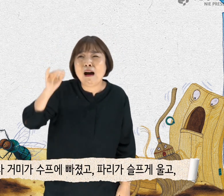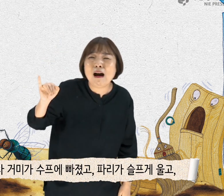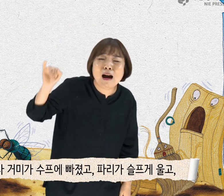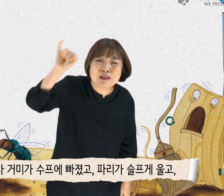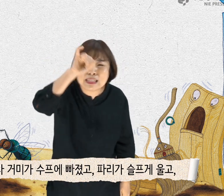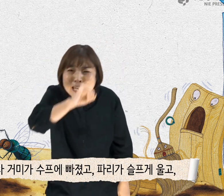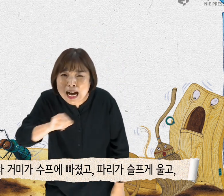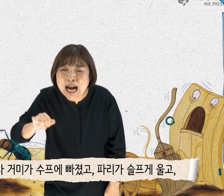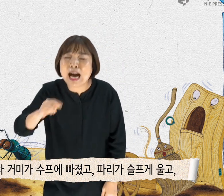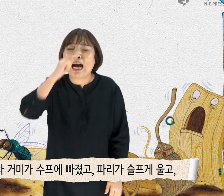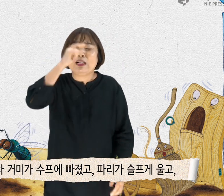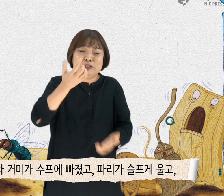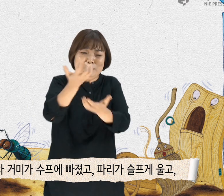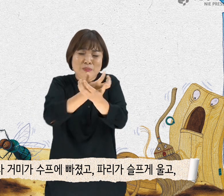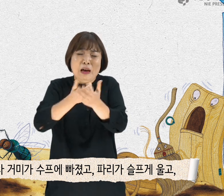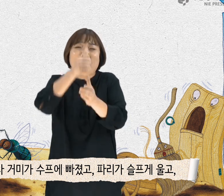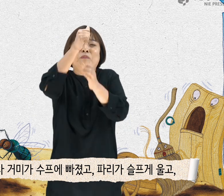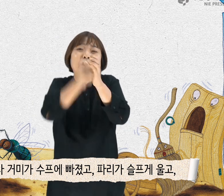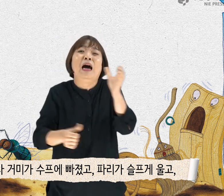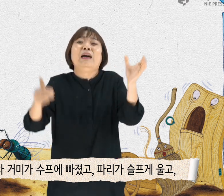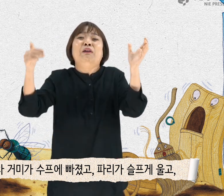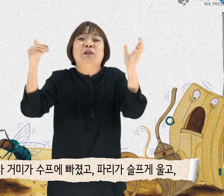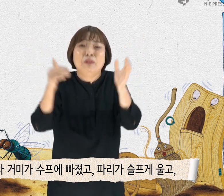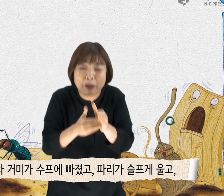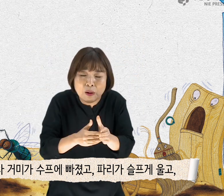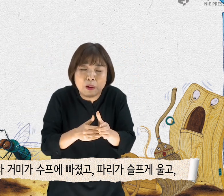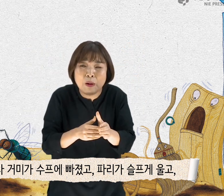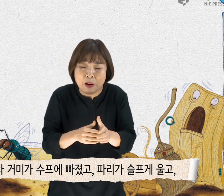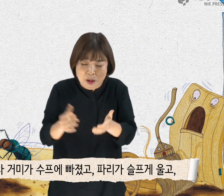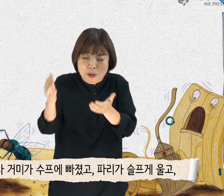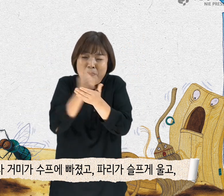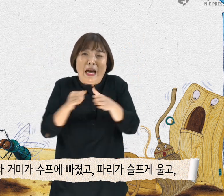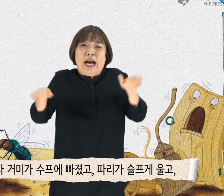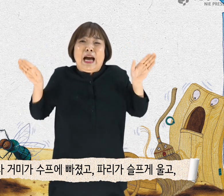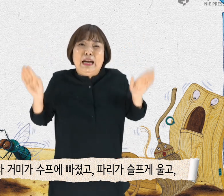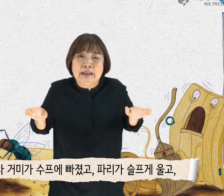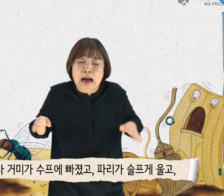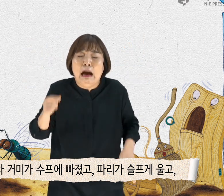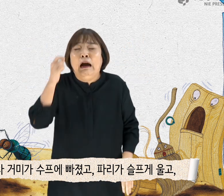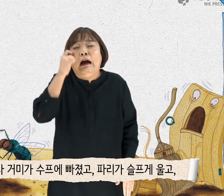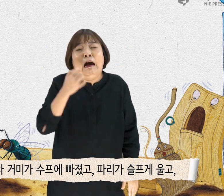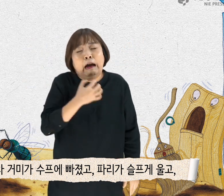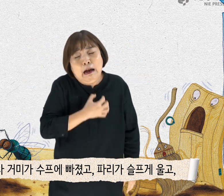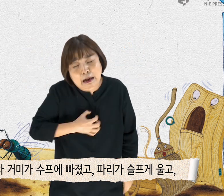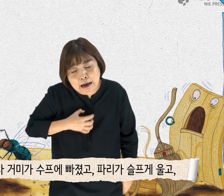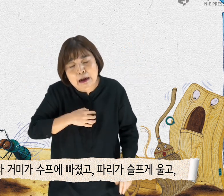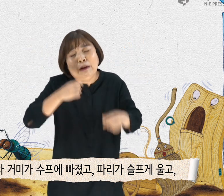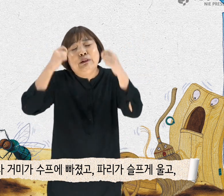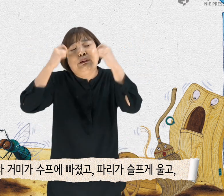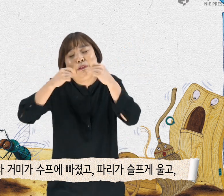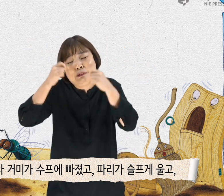거미가 수프에 빠졌고 파리가 슬프게 울고